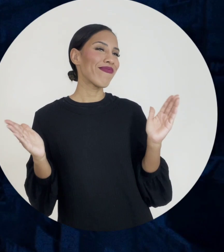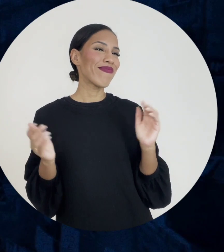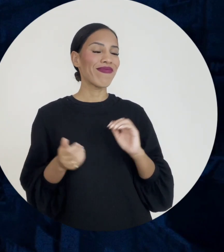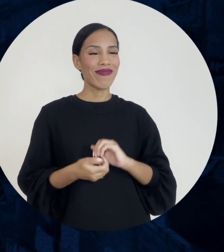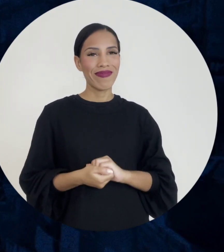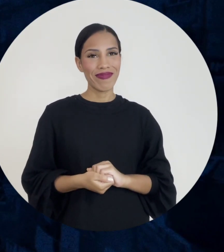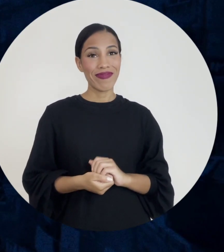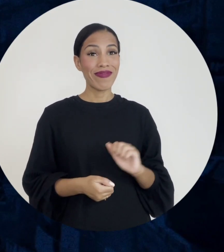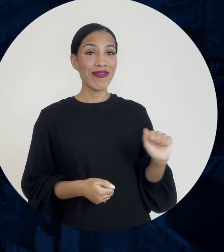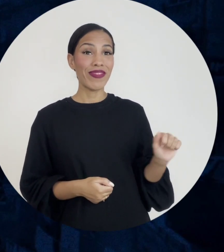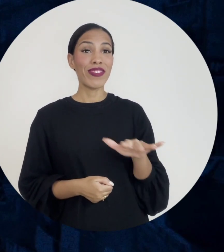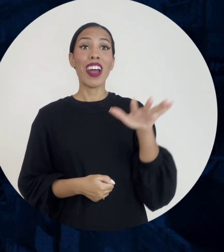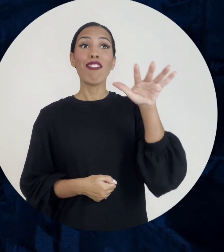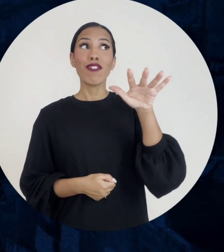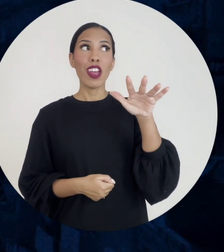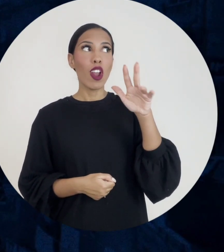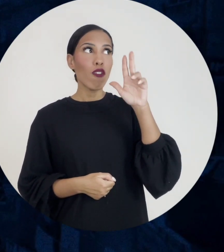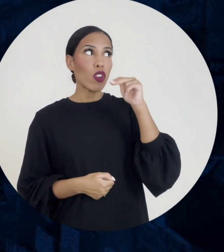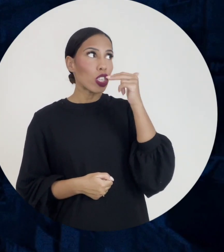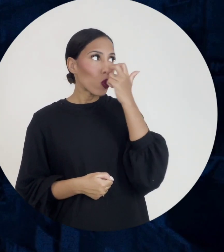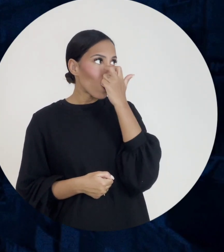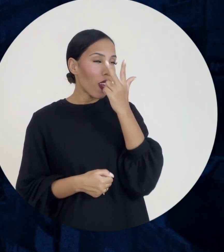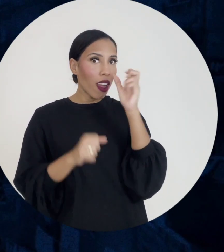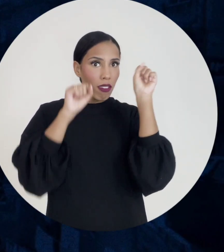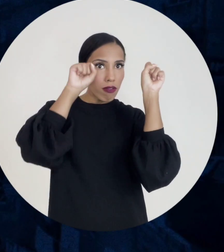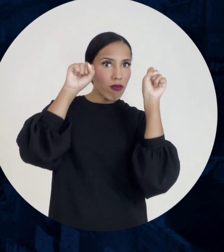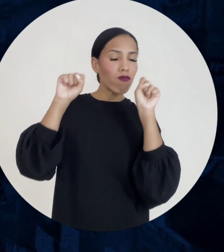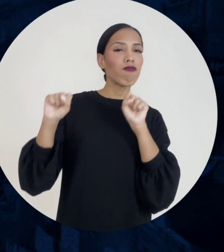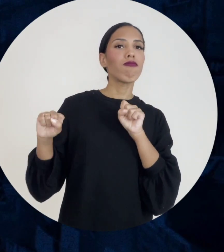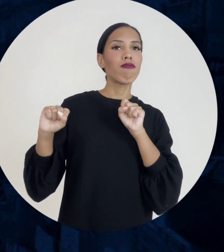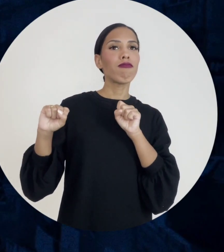A favela, como você nunca ouviu.